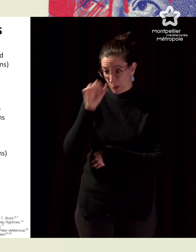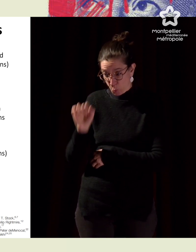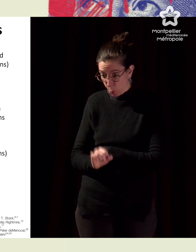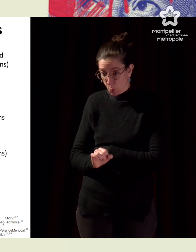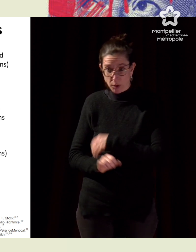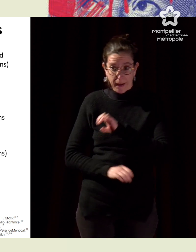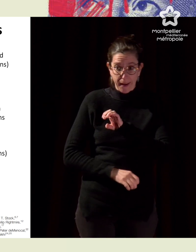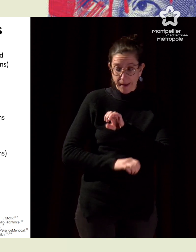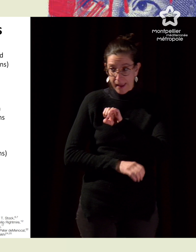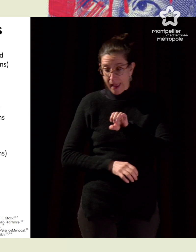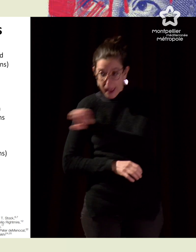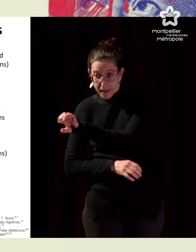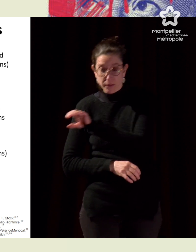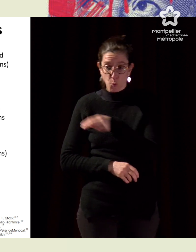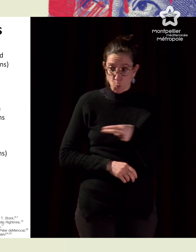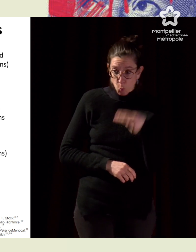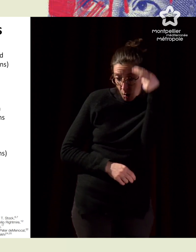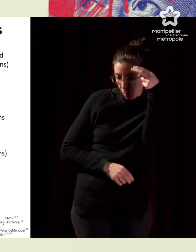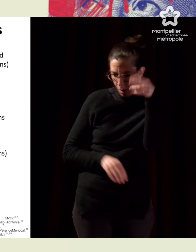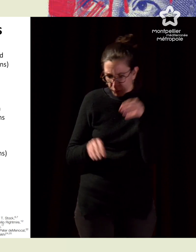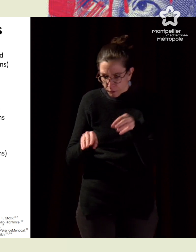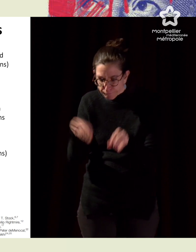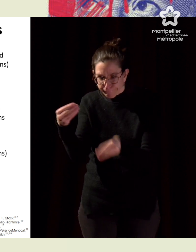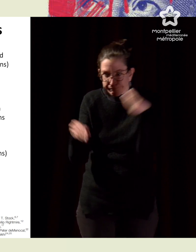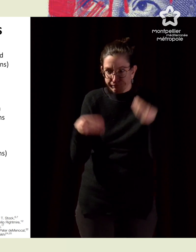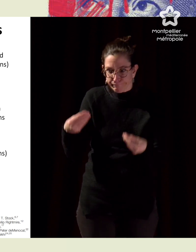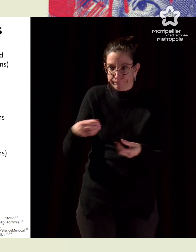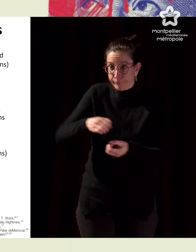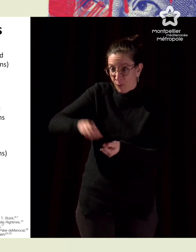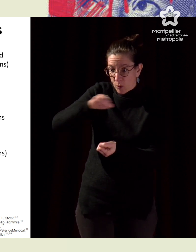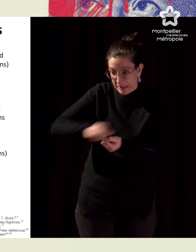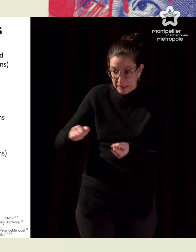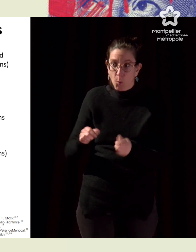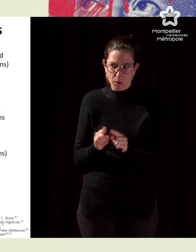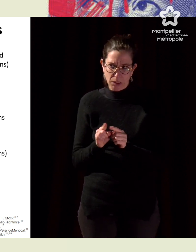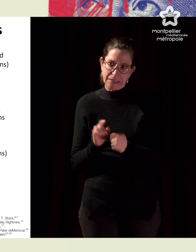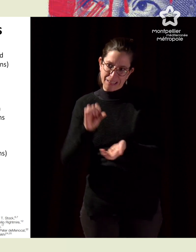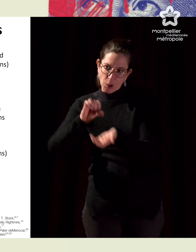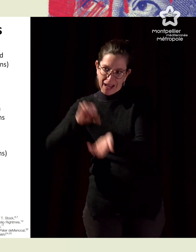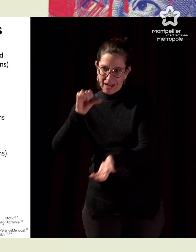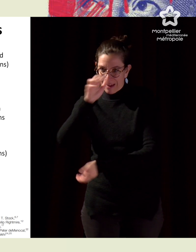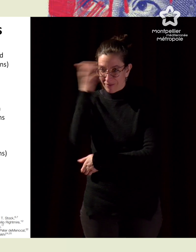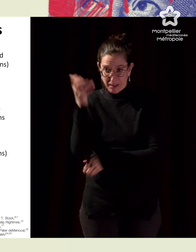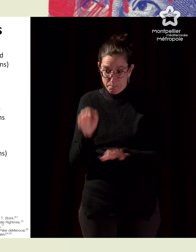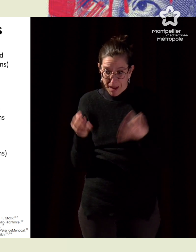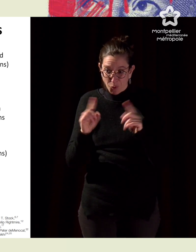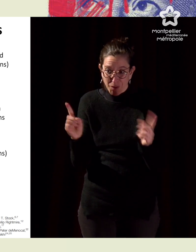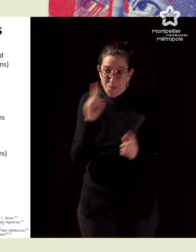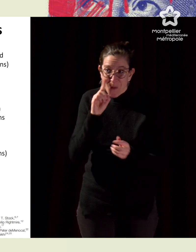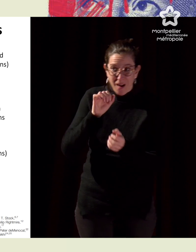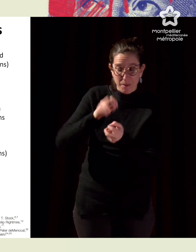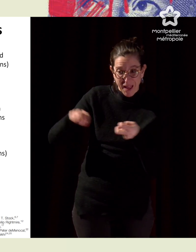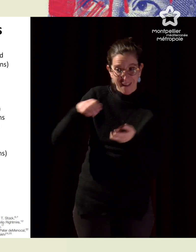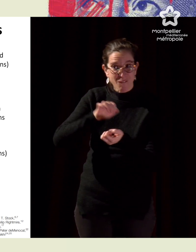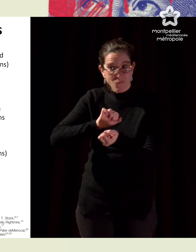de l'Est, en Afrique du Nord. On n'en a pas trouvé en Afrique centrale, mais c'est tout simplement parce que les fossiles ne se conservent